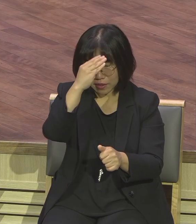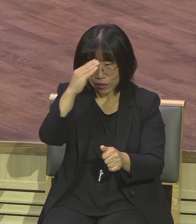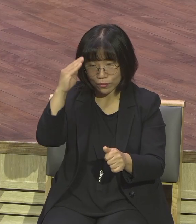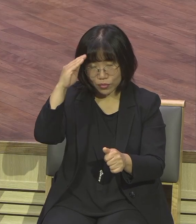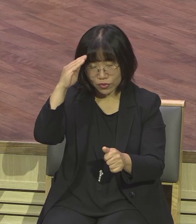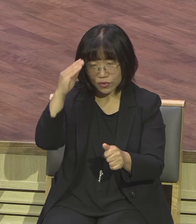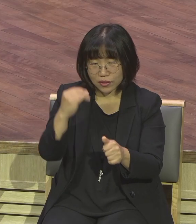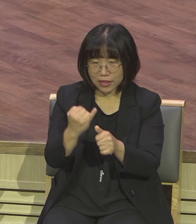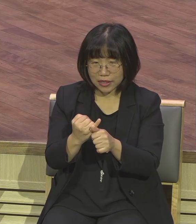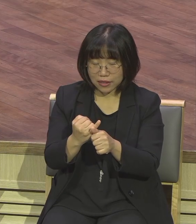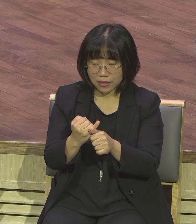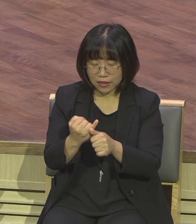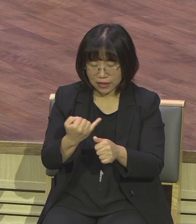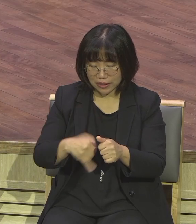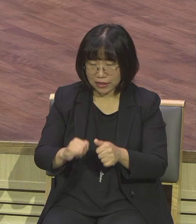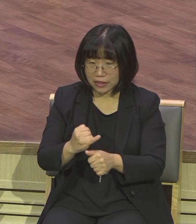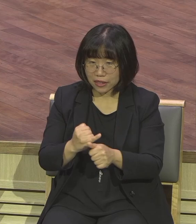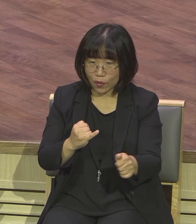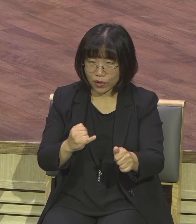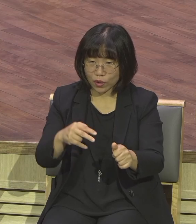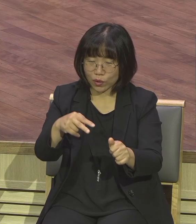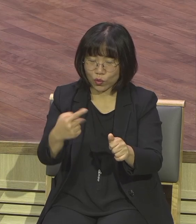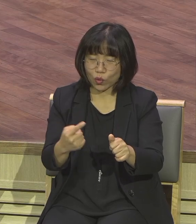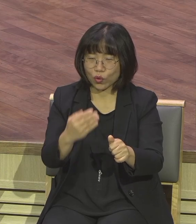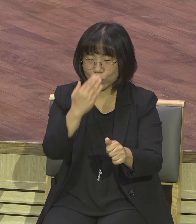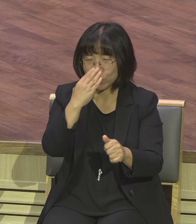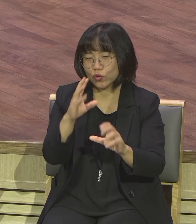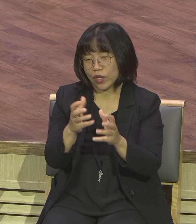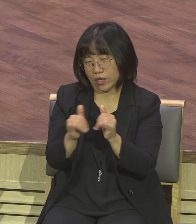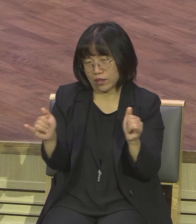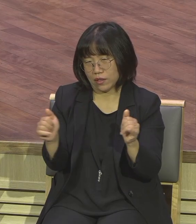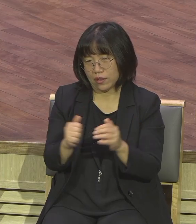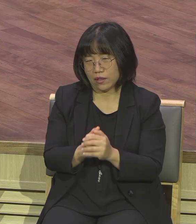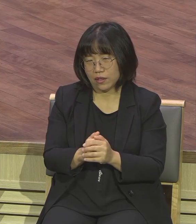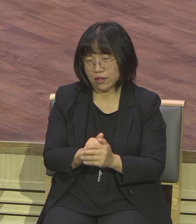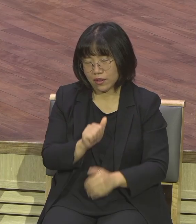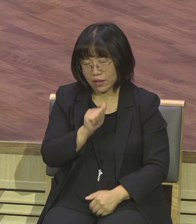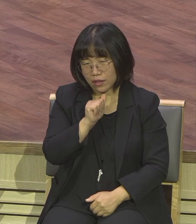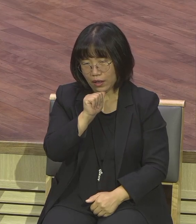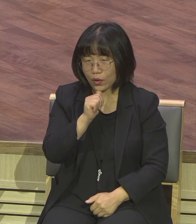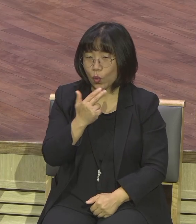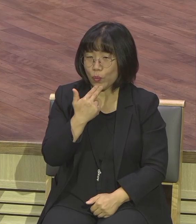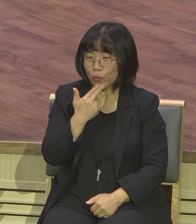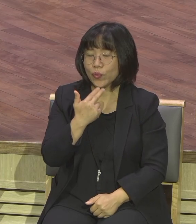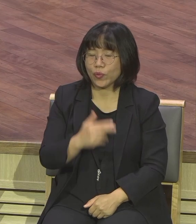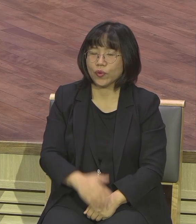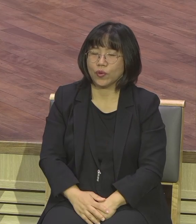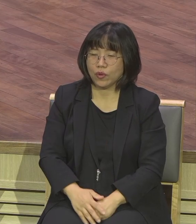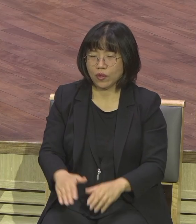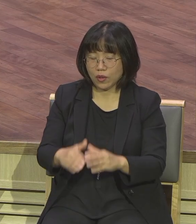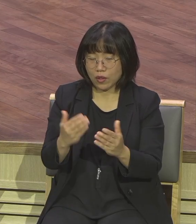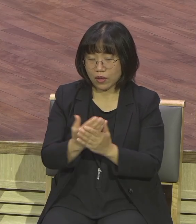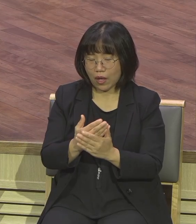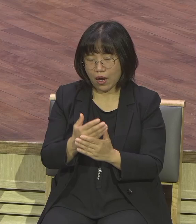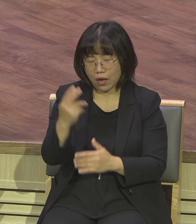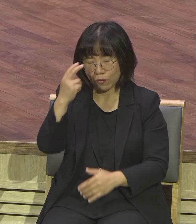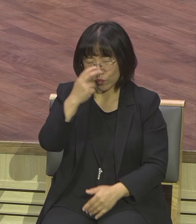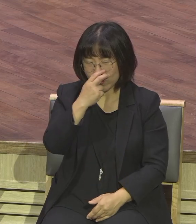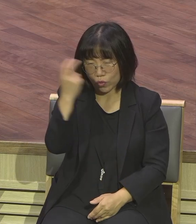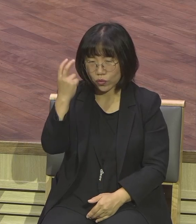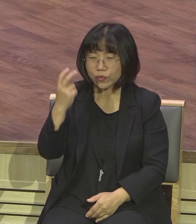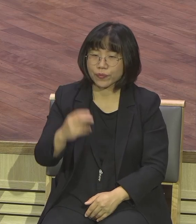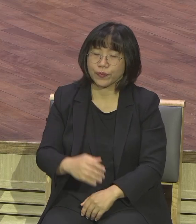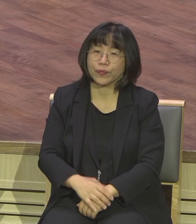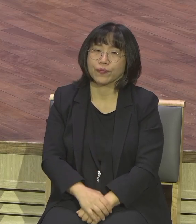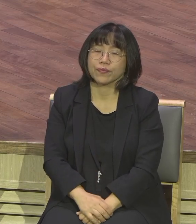부자 엘리트 딱 찍혀져요. 유대인이 가난한 사람이 없어. 유대인이 무식하고 그렇게 막 사는 사람 한